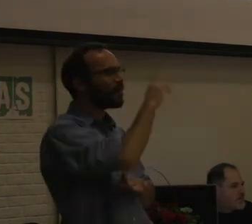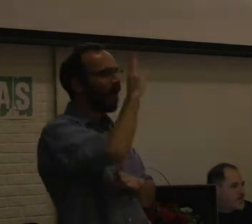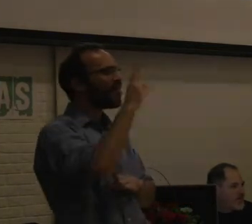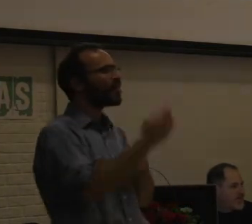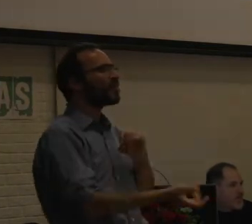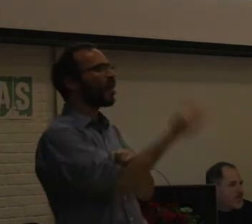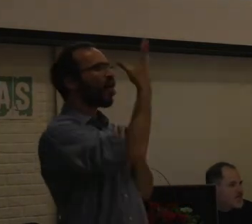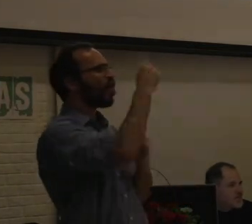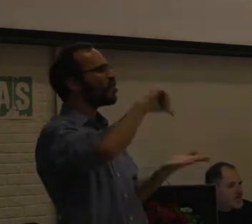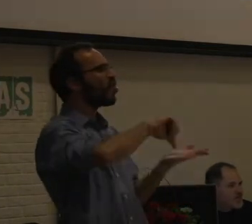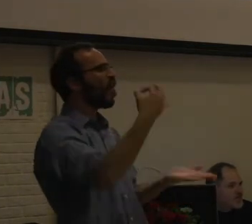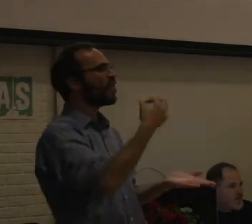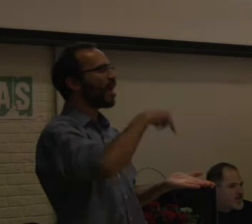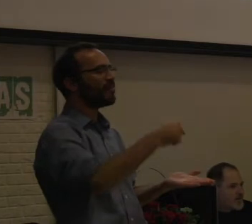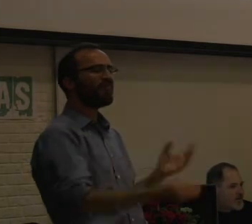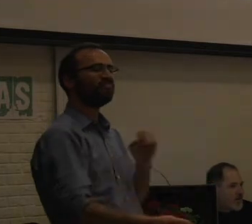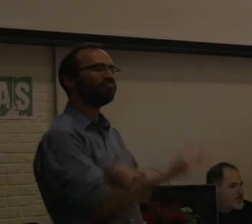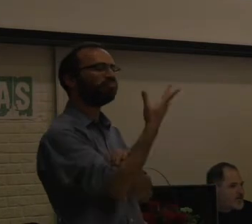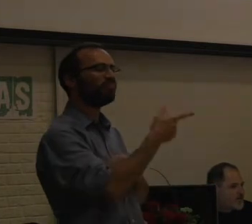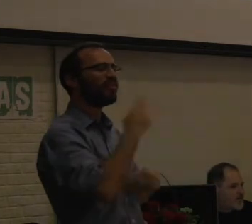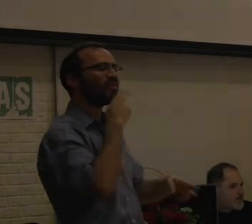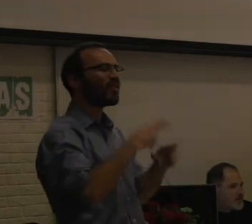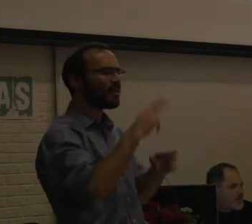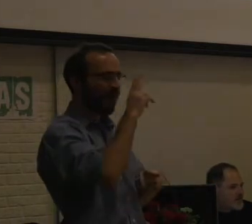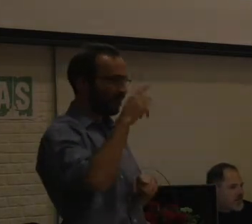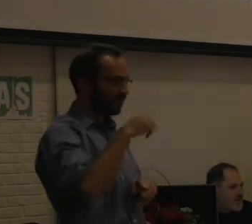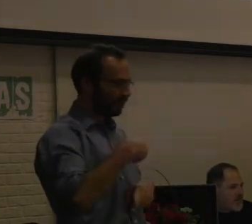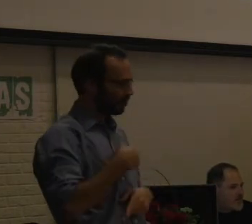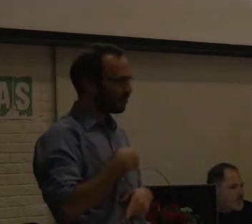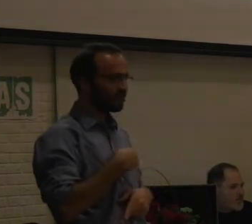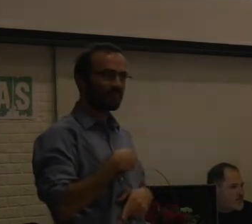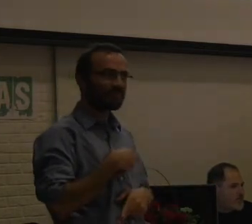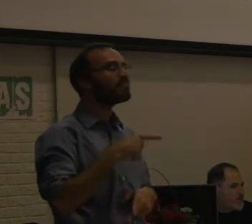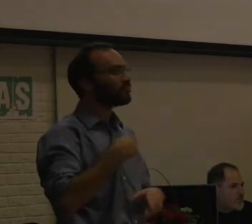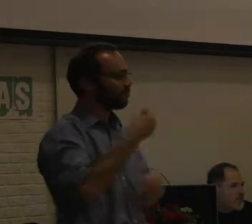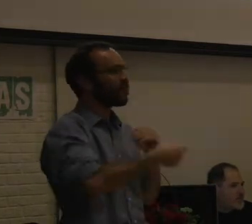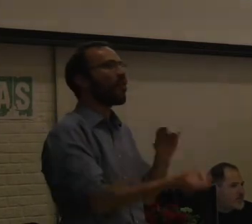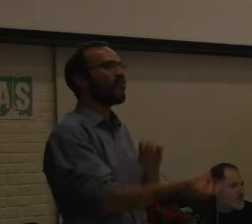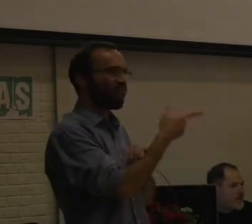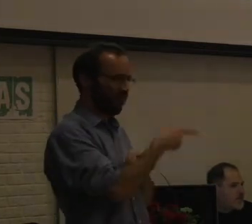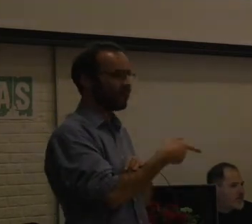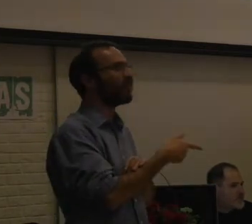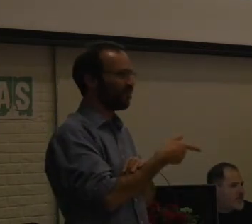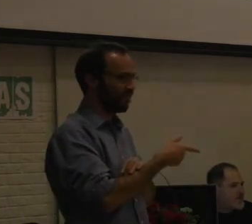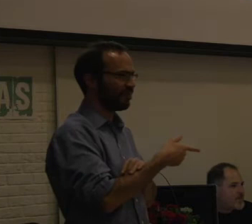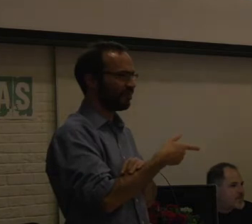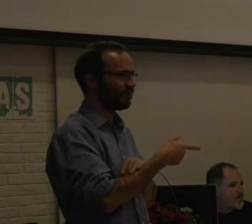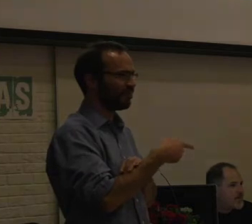ciudad. Entonces, bueno, tras una serie de apariciones y peripecias, hubo un debate, porque claro, los carpetanos querían